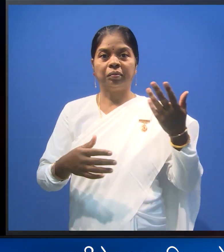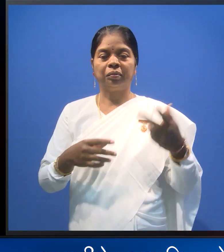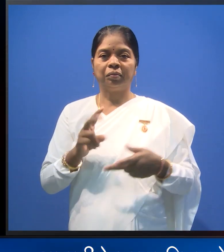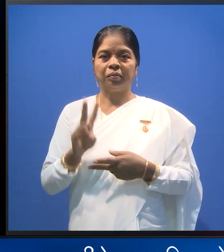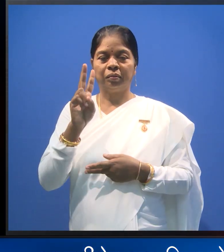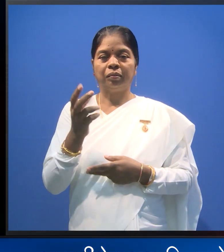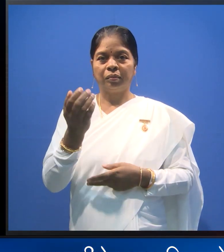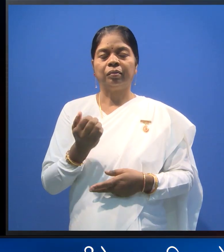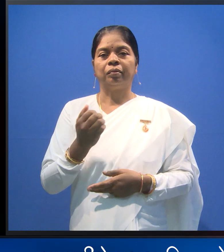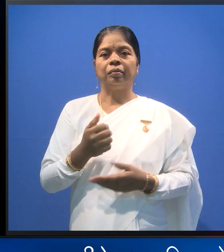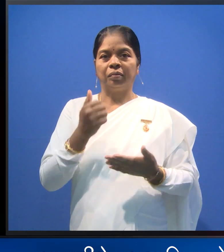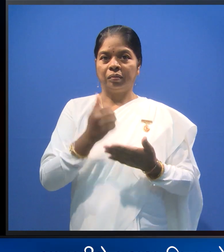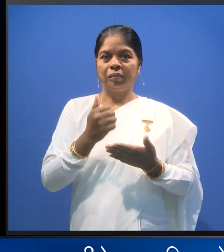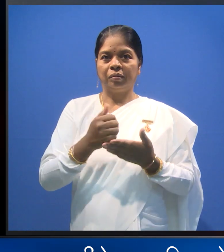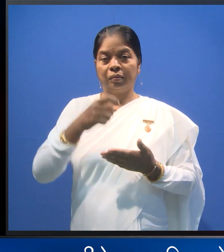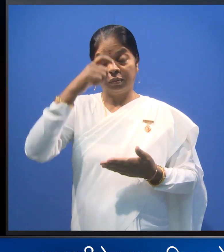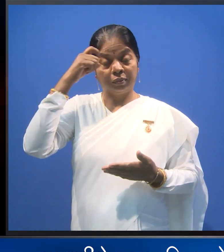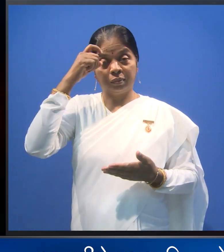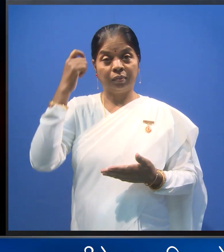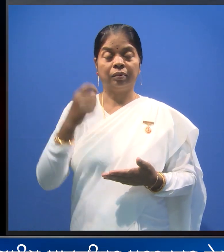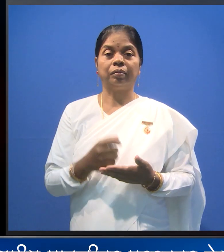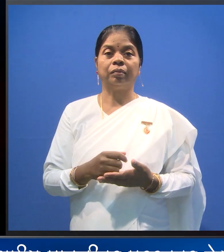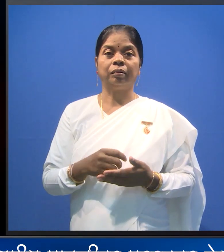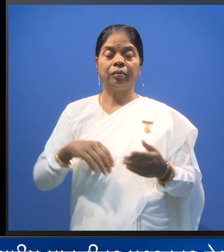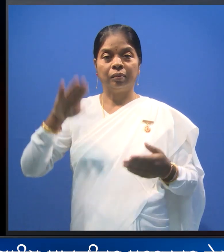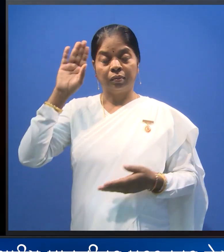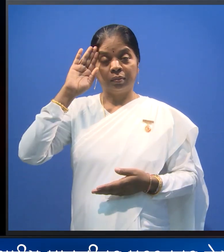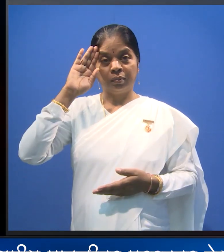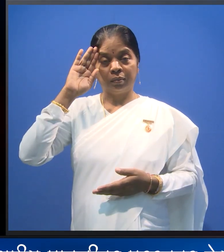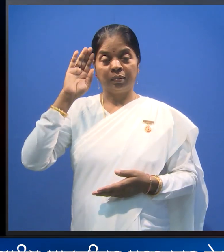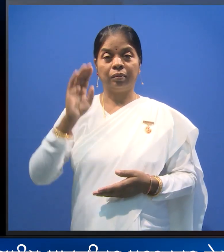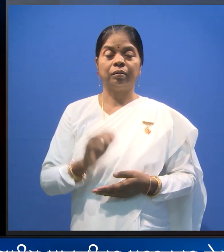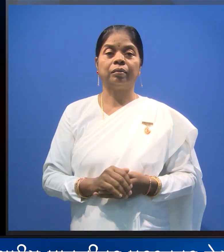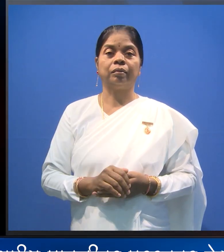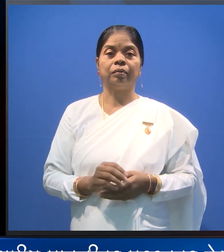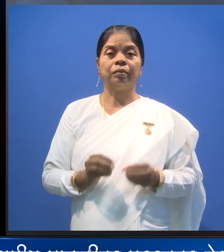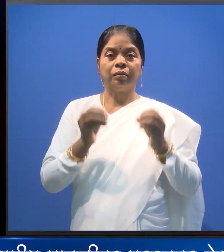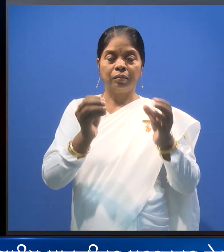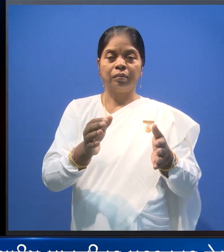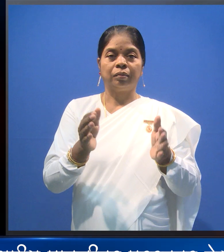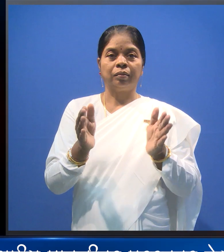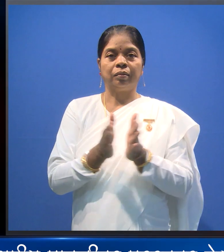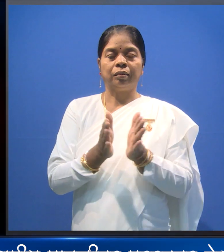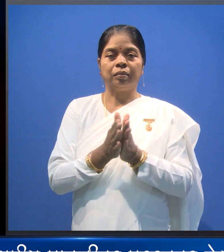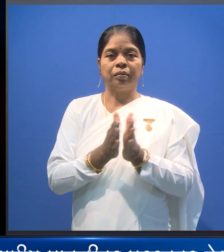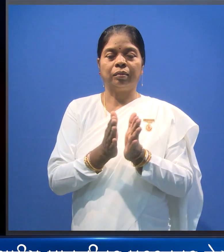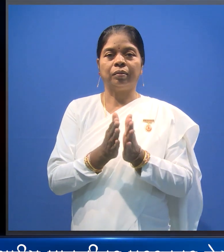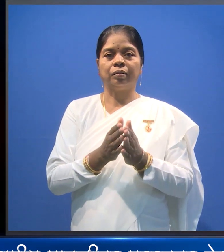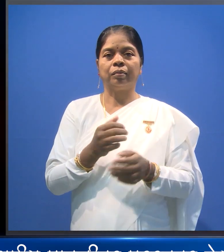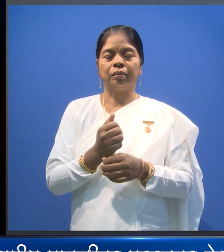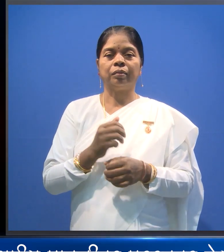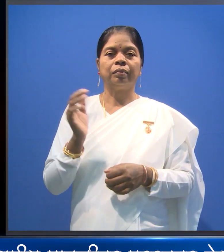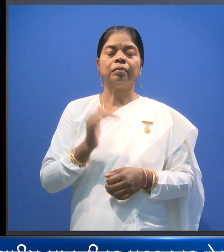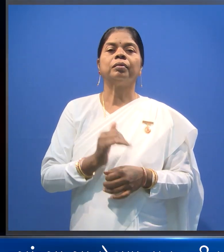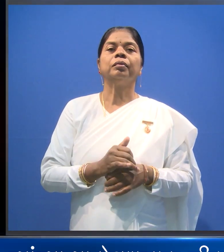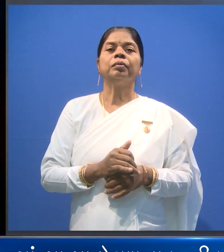मिळवले. संस्थेच्या या कार्यासाठी राष्ट्रीय पातळीवर पुरस्कार देऊन सन्मानित करण्यात